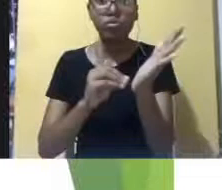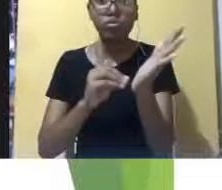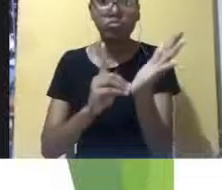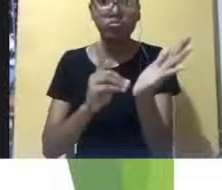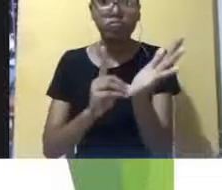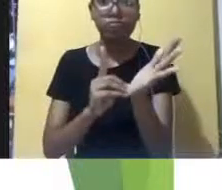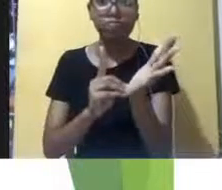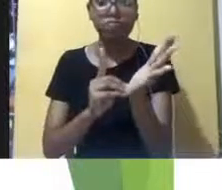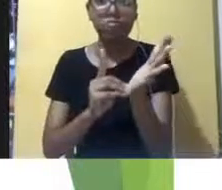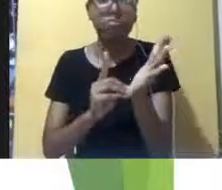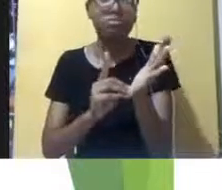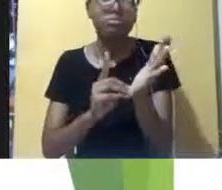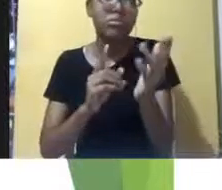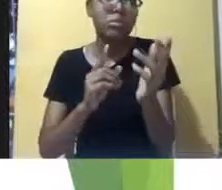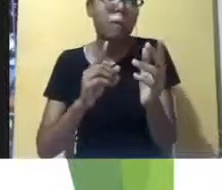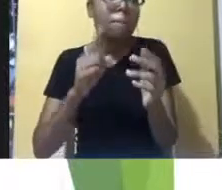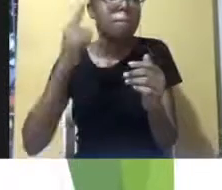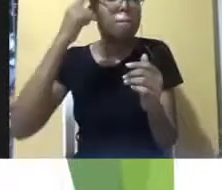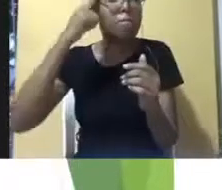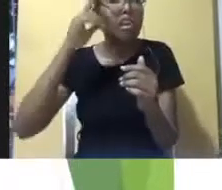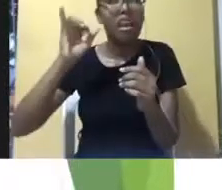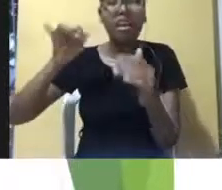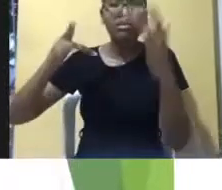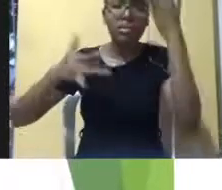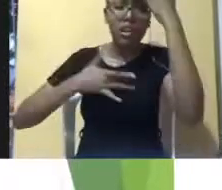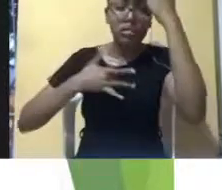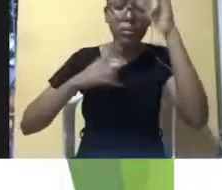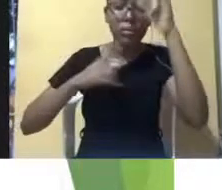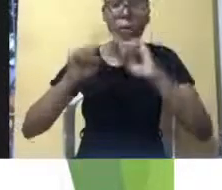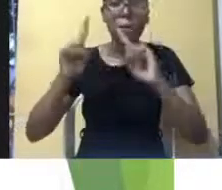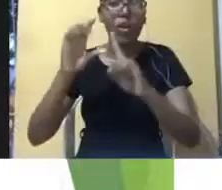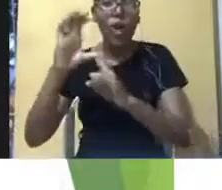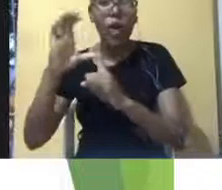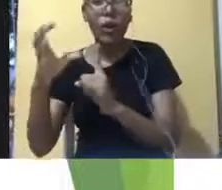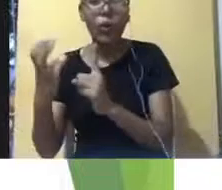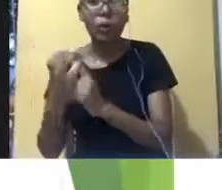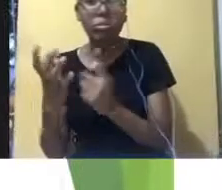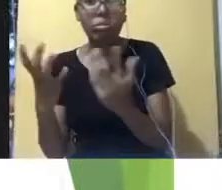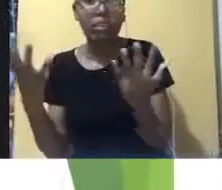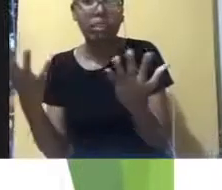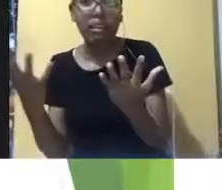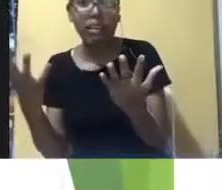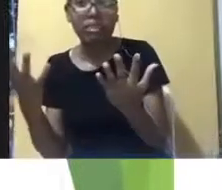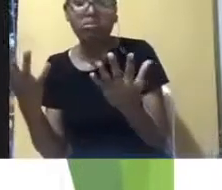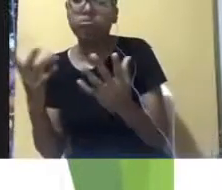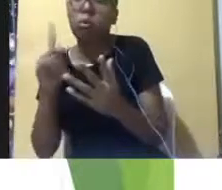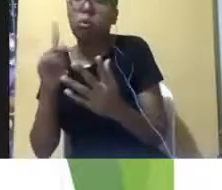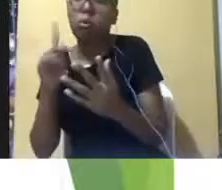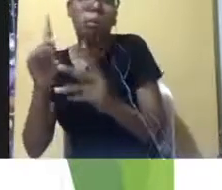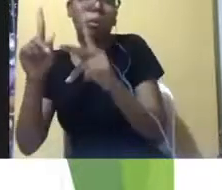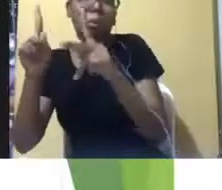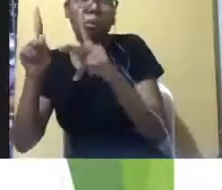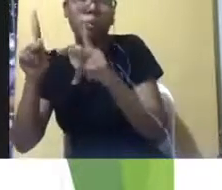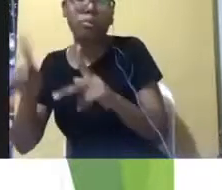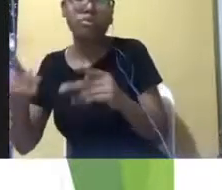una enfermedad, y la parte ya cultural lo ve como una persona que lo que tiene es una lengua, y